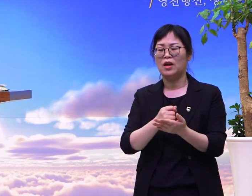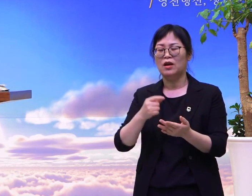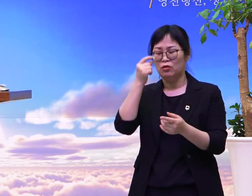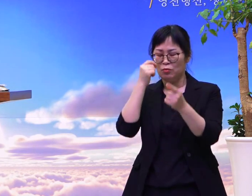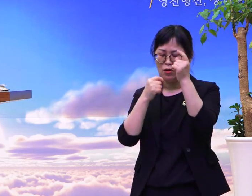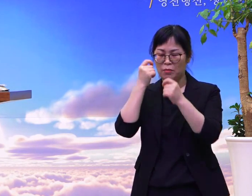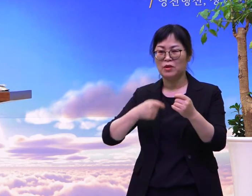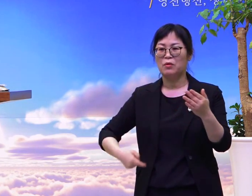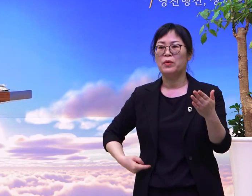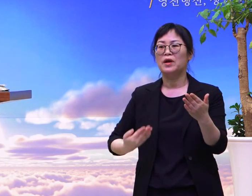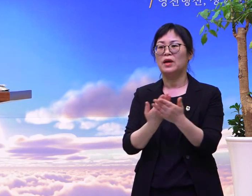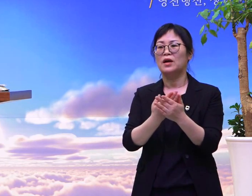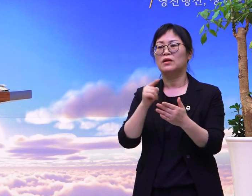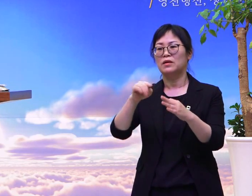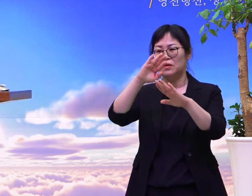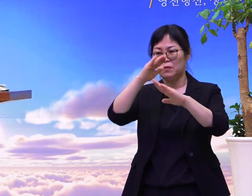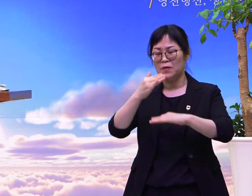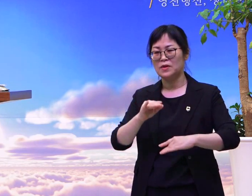회개하는 그 과정들을 통해서,